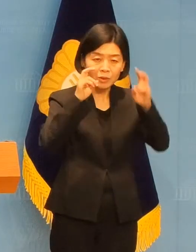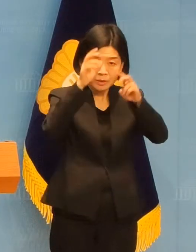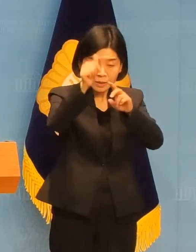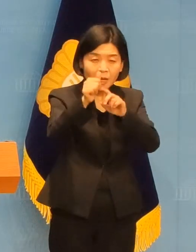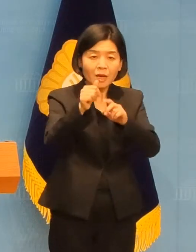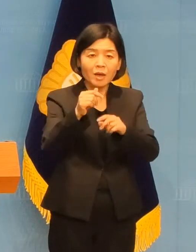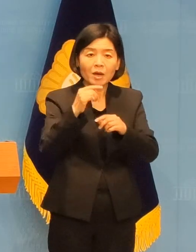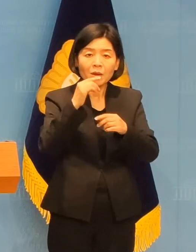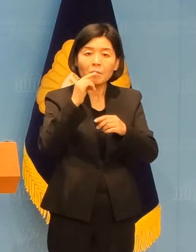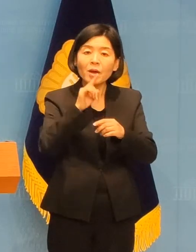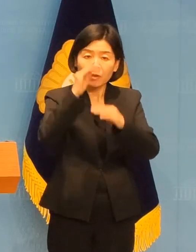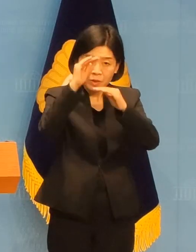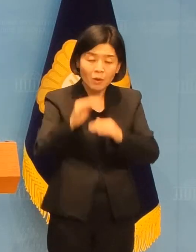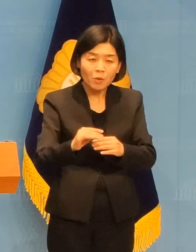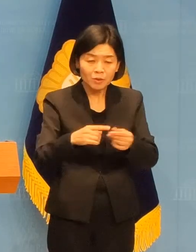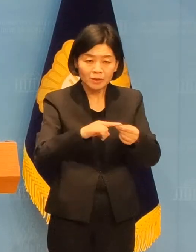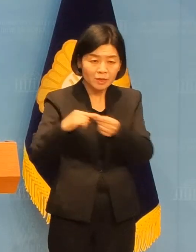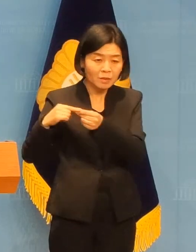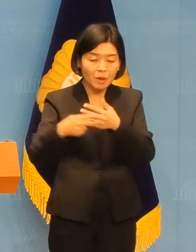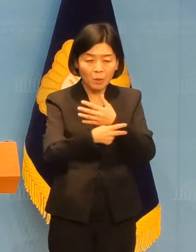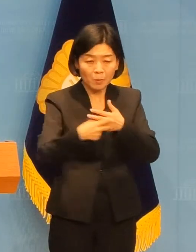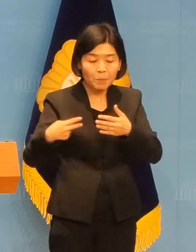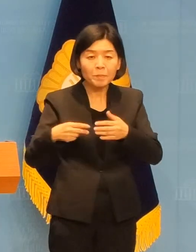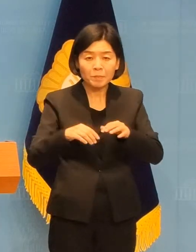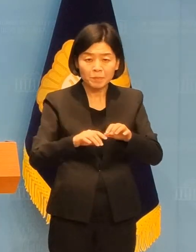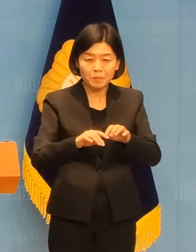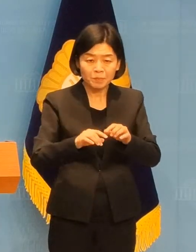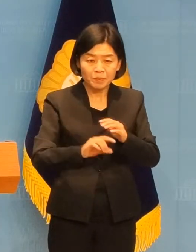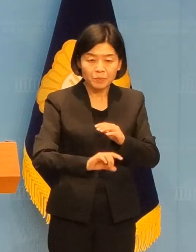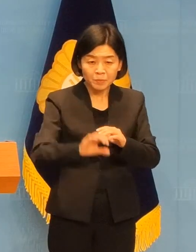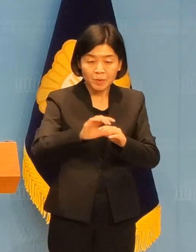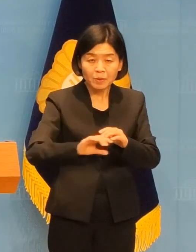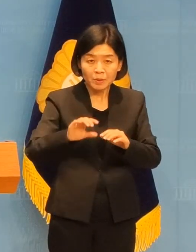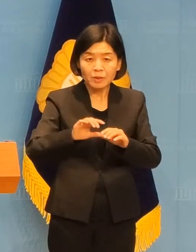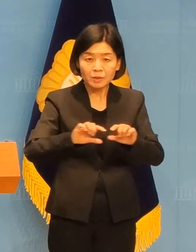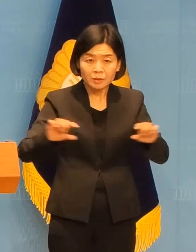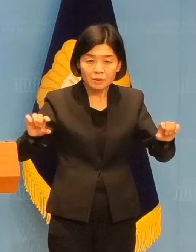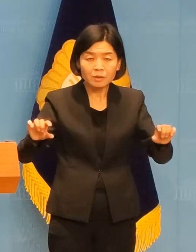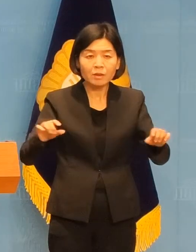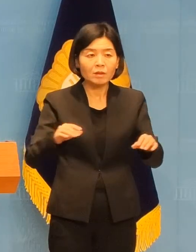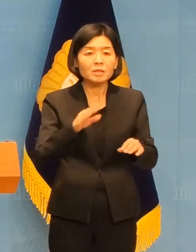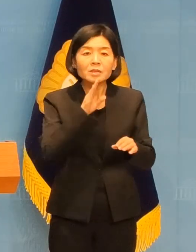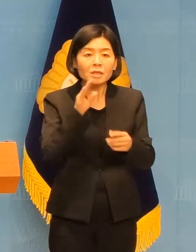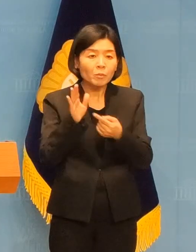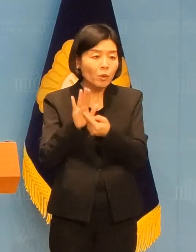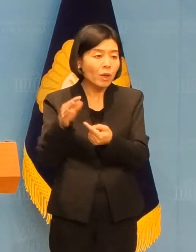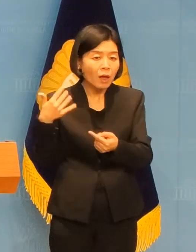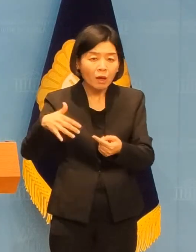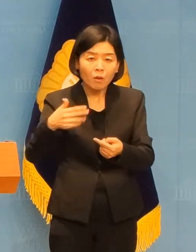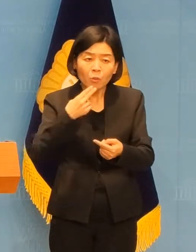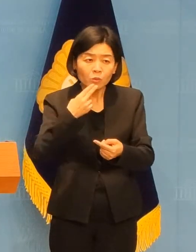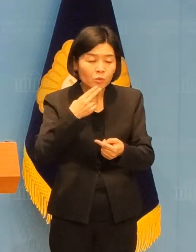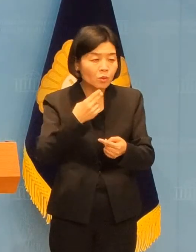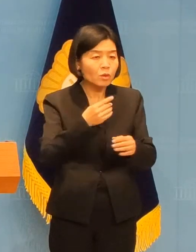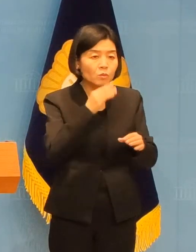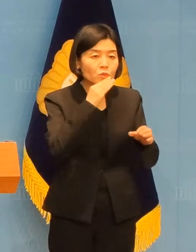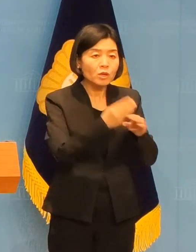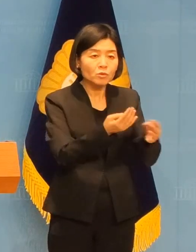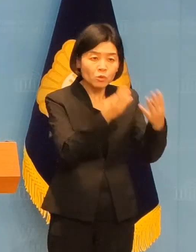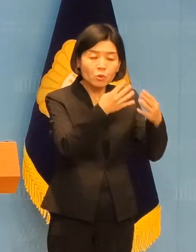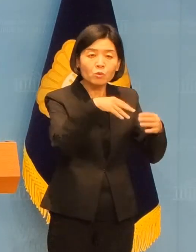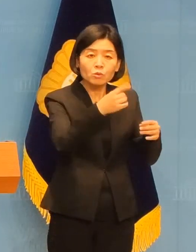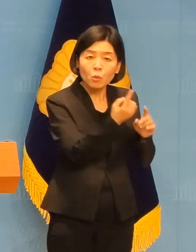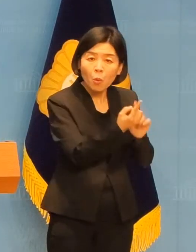발언 자막을 송출하는 과정에서 실제로 표현하지 않은 표현인 북한 수용소를 자막으로 삽입하는